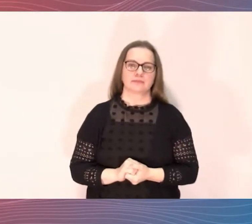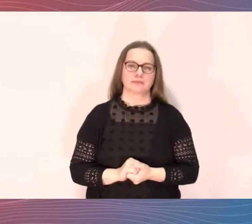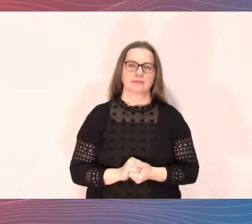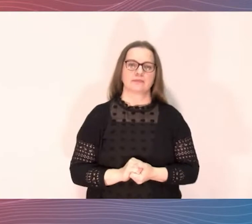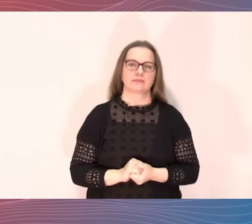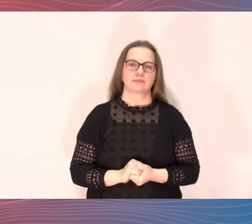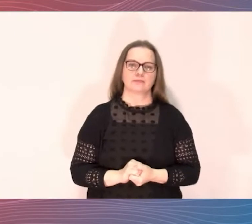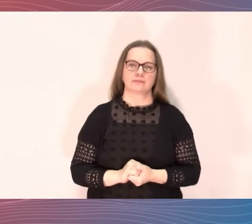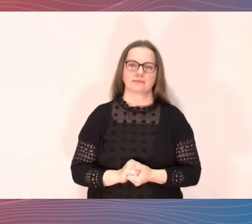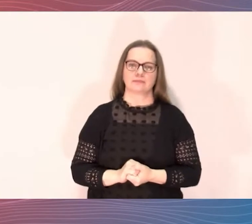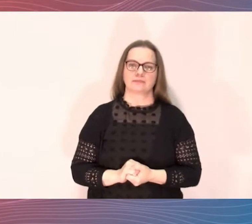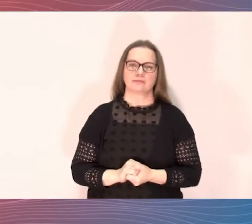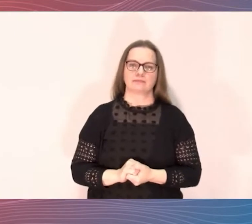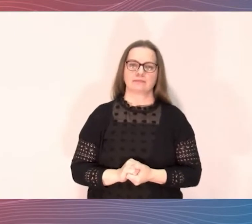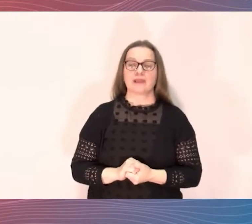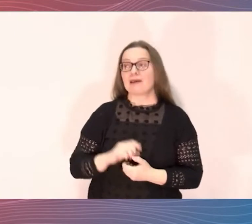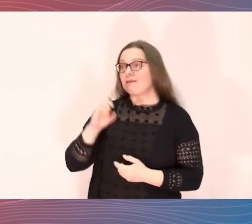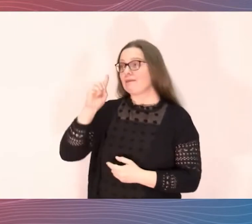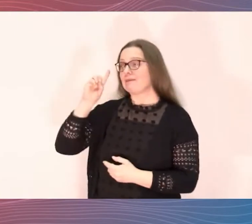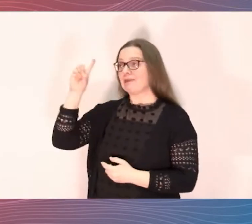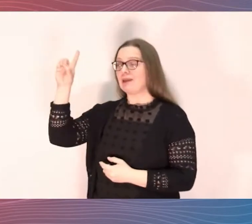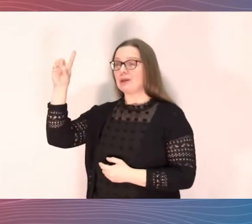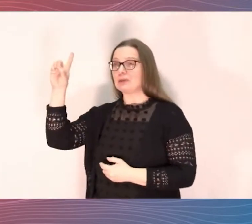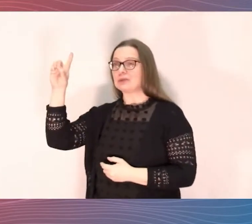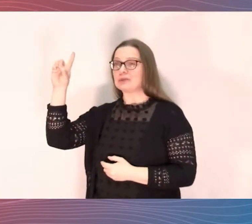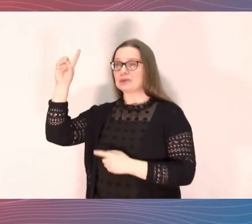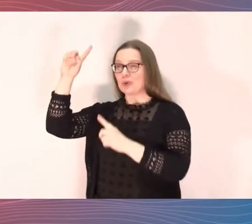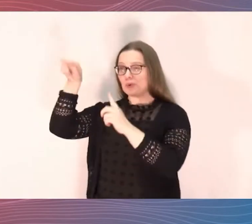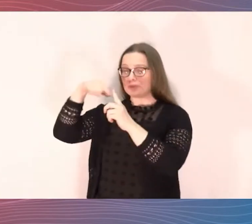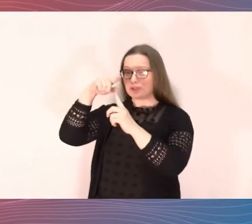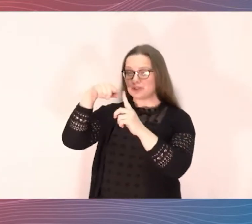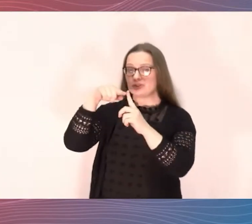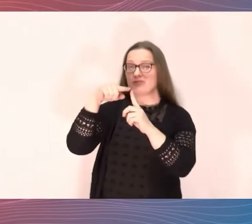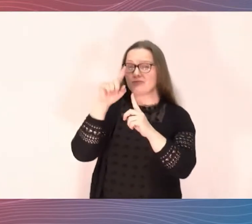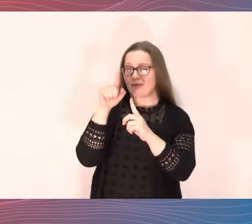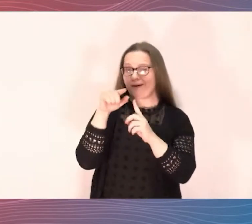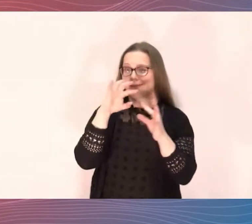essa é a finalidade que Deus está trabalhando, irmãos, para surgir.